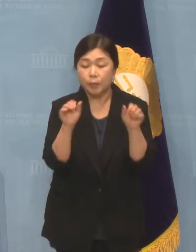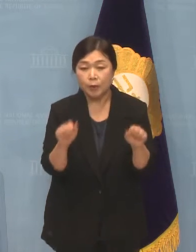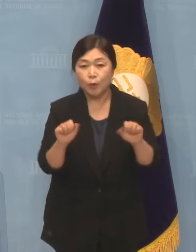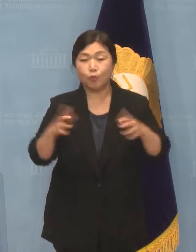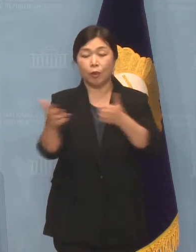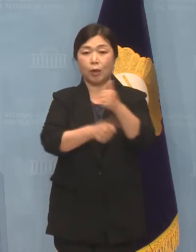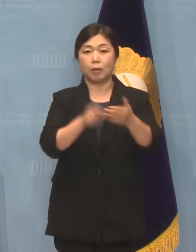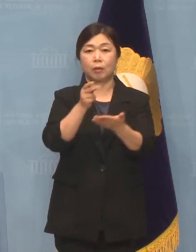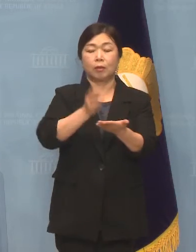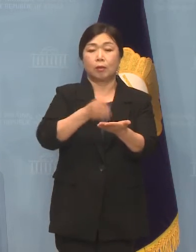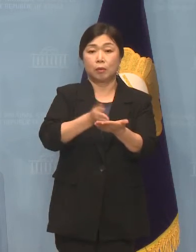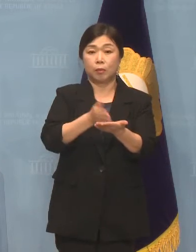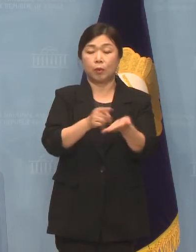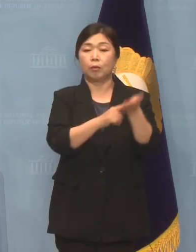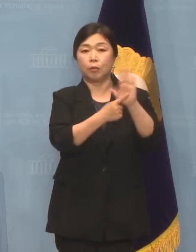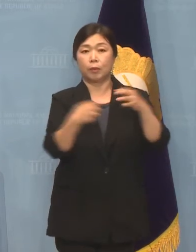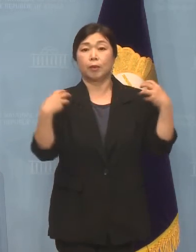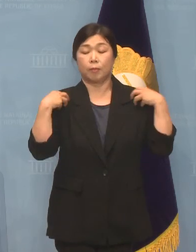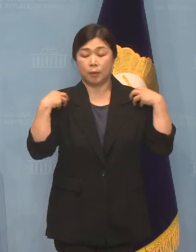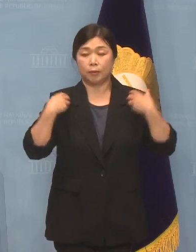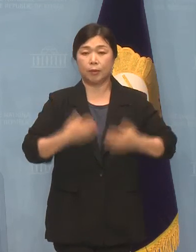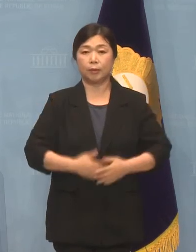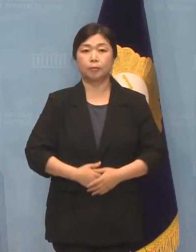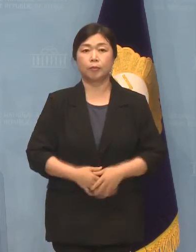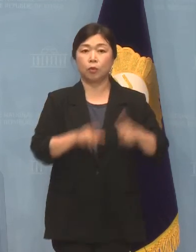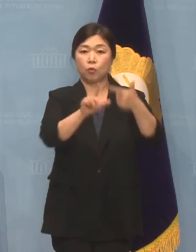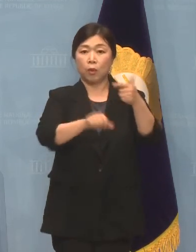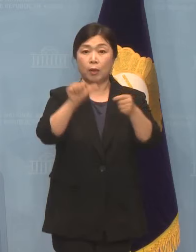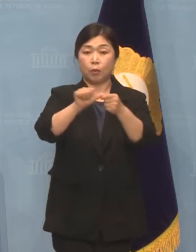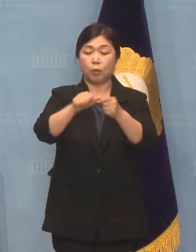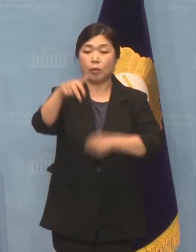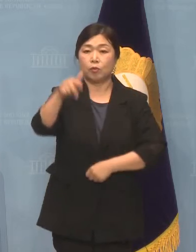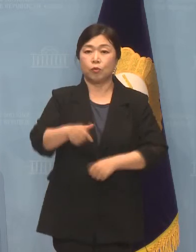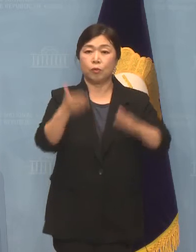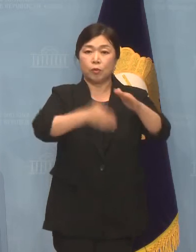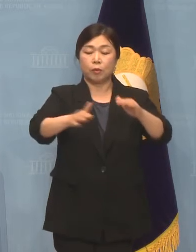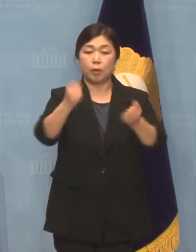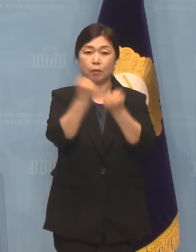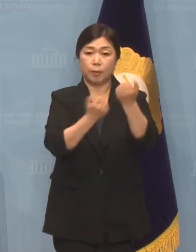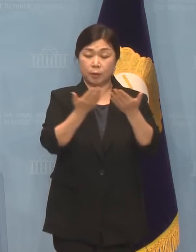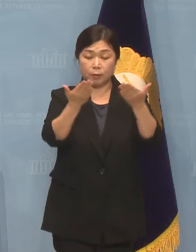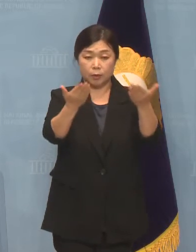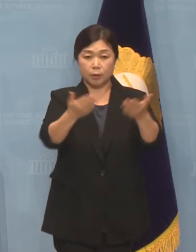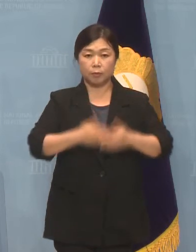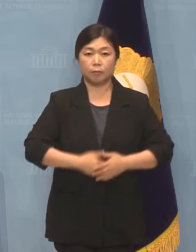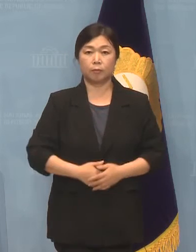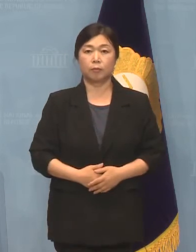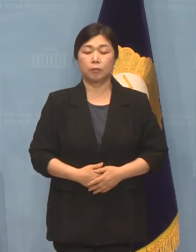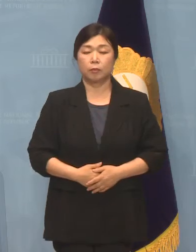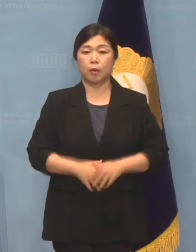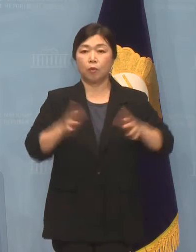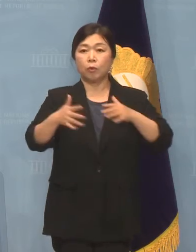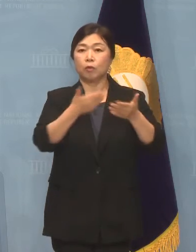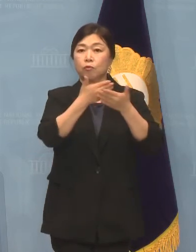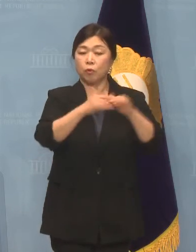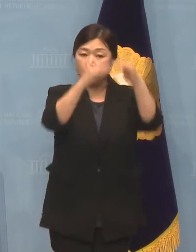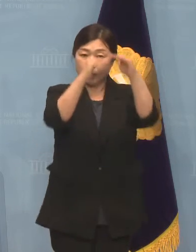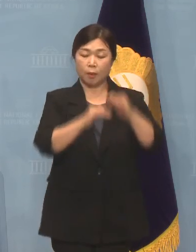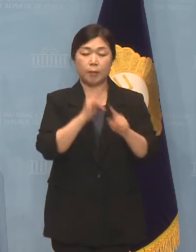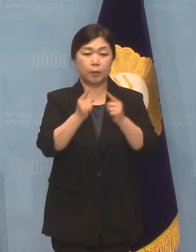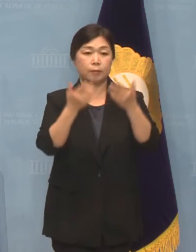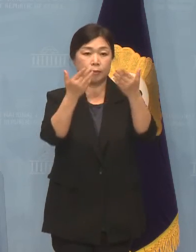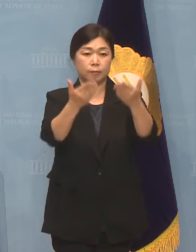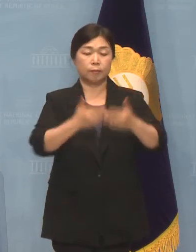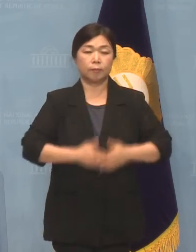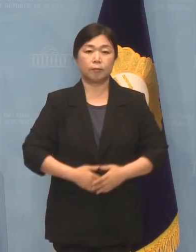안녕하십니까. 국회 사무처 공보기획관입니다. 6월 다섯째 주 정례 브리핑 시작하겠습니다. 먼저 국회 주요 의사